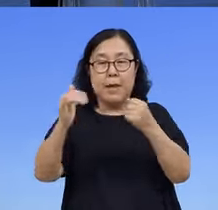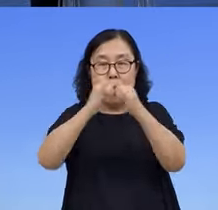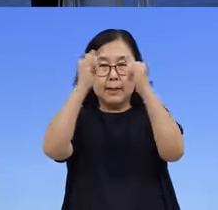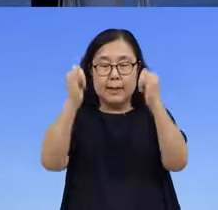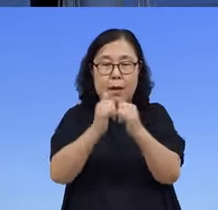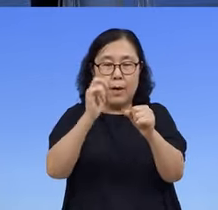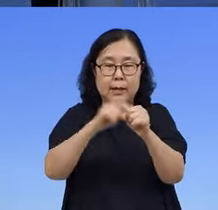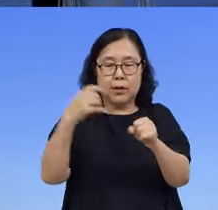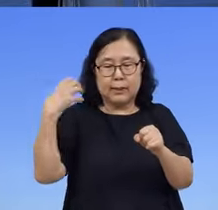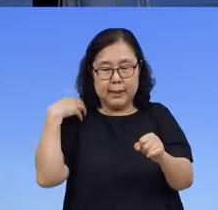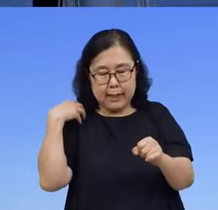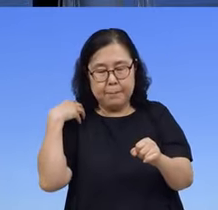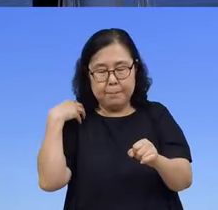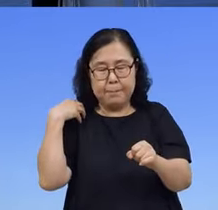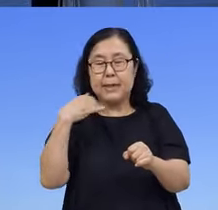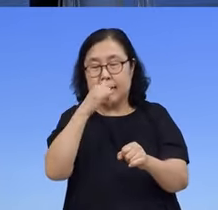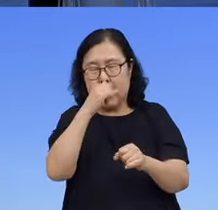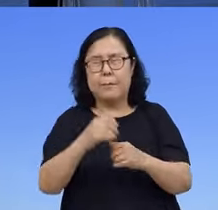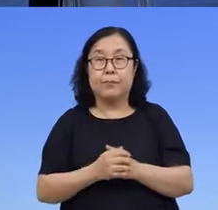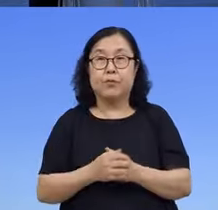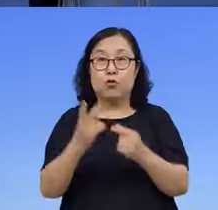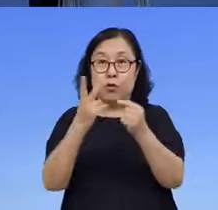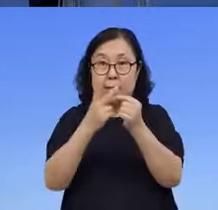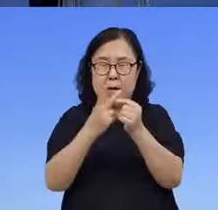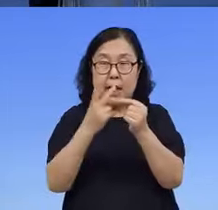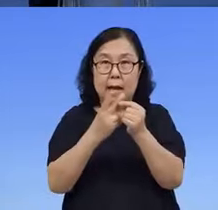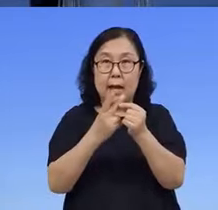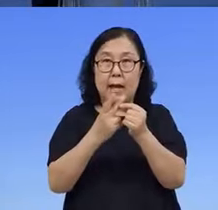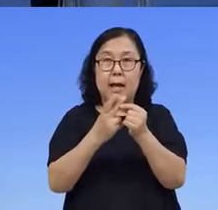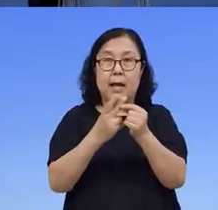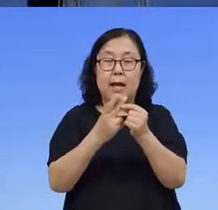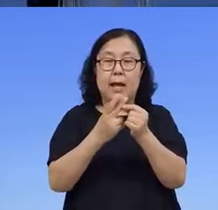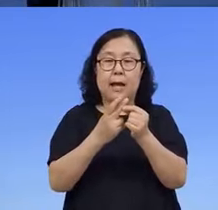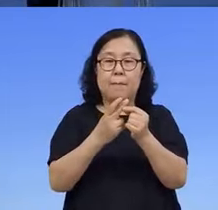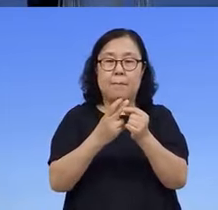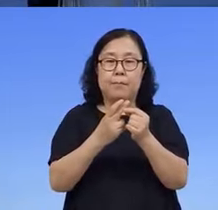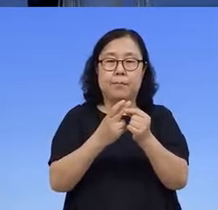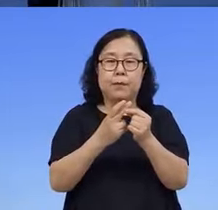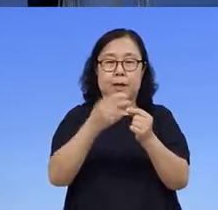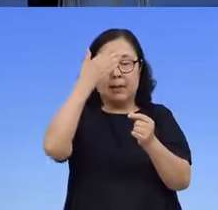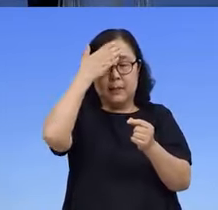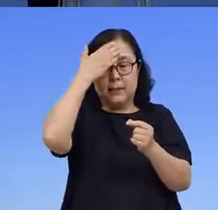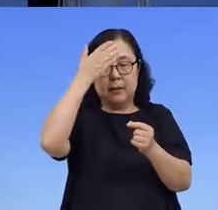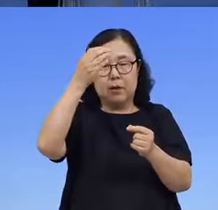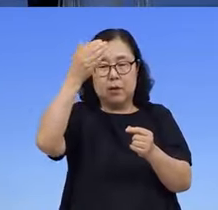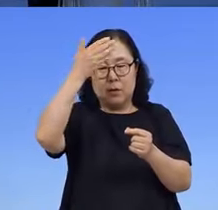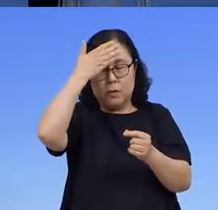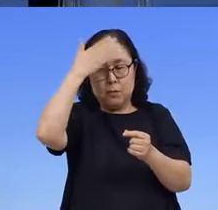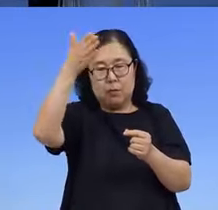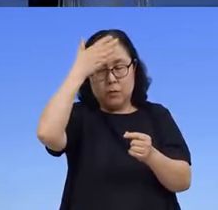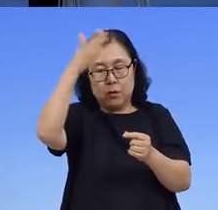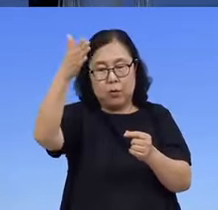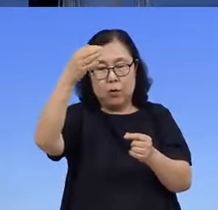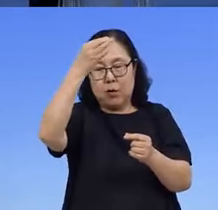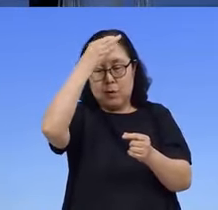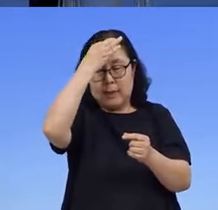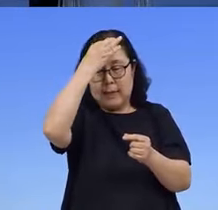책임을 감당할 기회로 생각했다. 둘째, 순수 재능 기부의